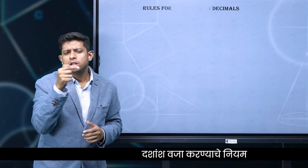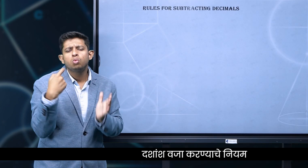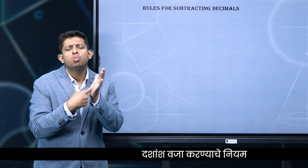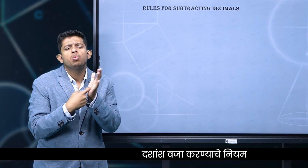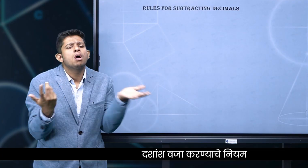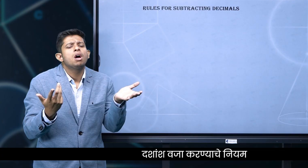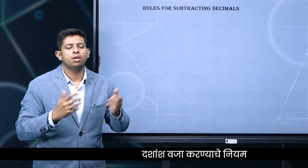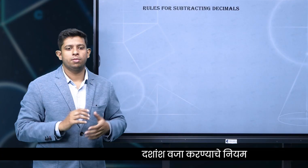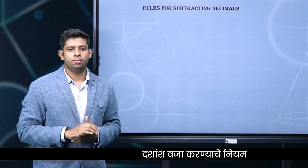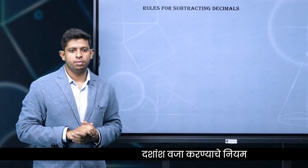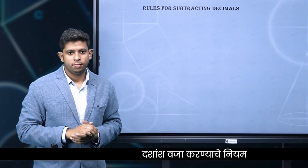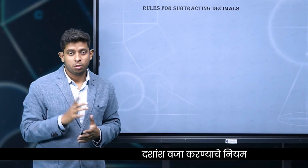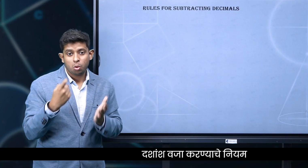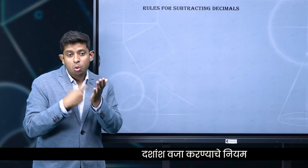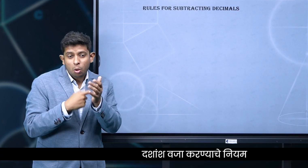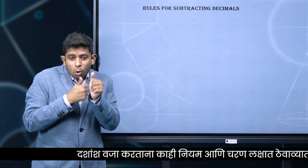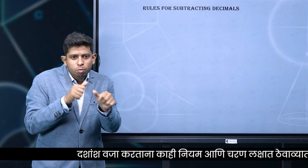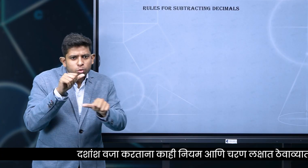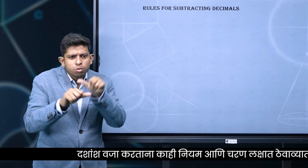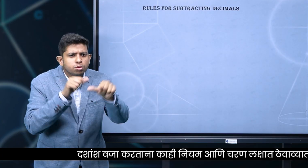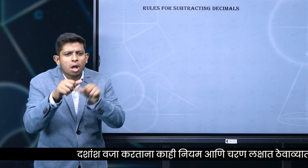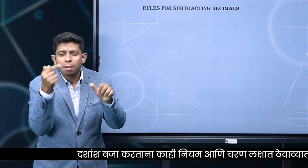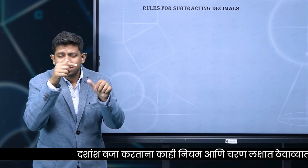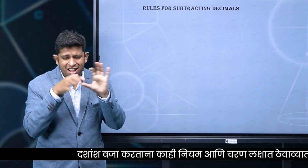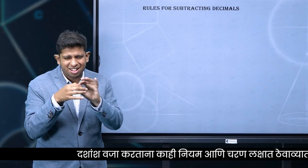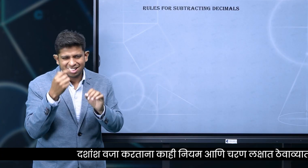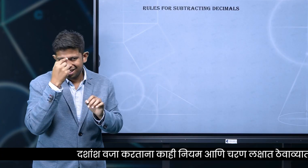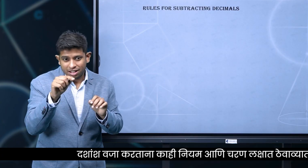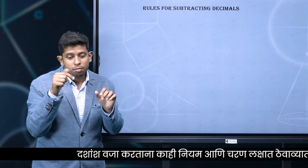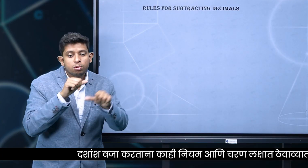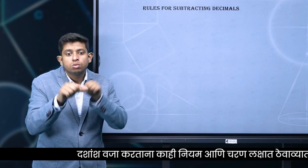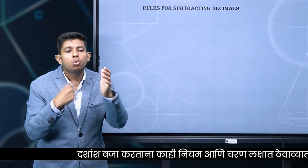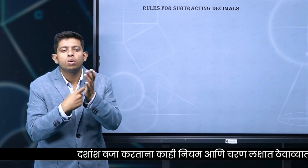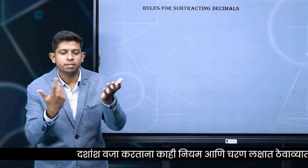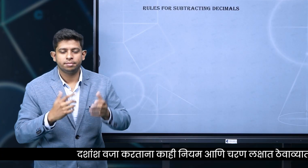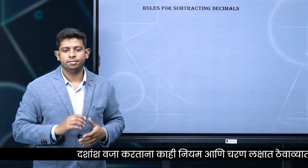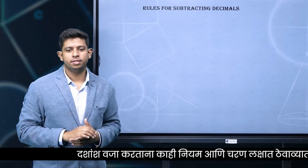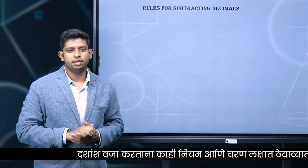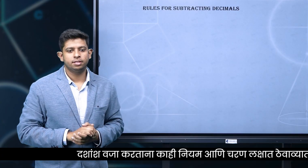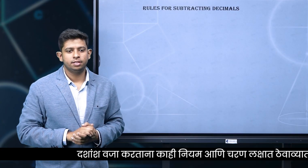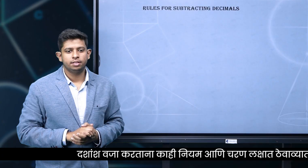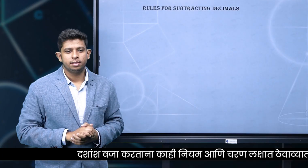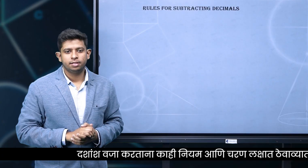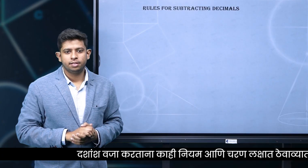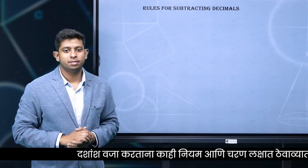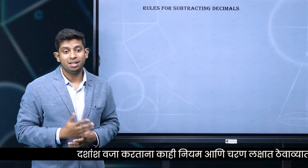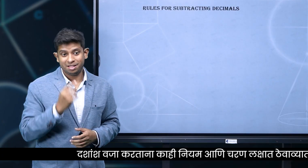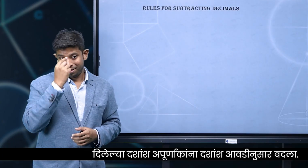दशांश वजा करण्याचे नियम. दशांश वजा करताना काही नियम आणि चरण लक्षात ठेवावेत.